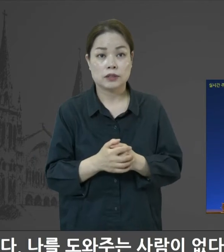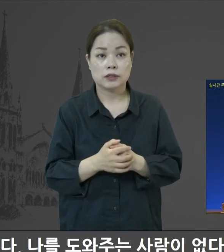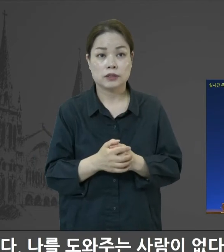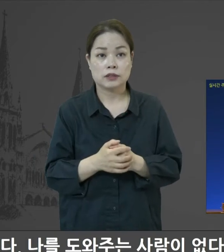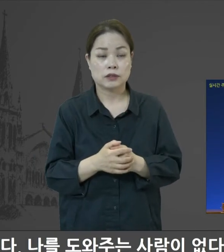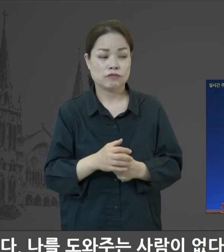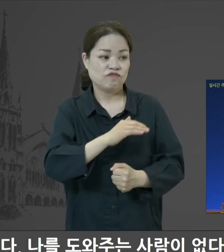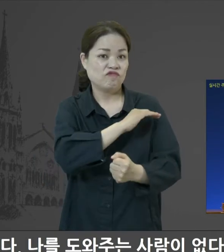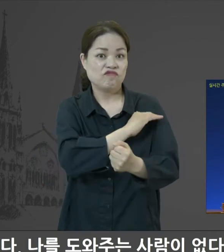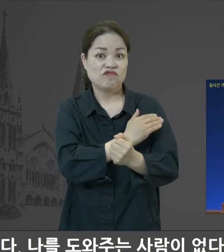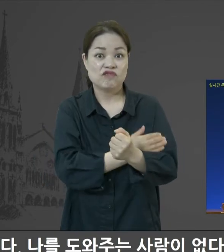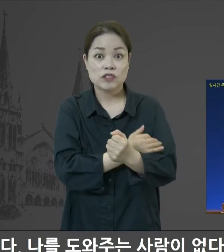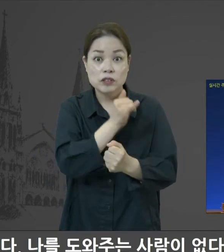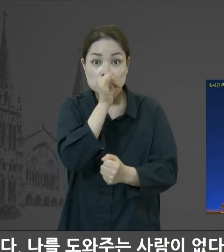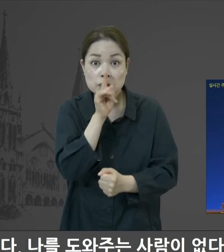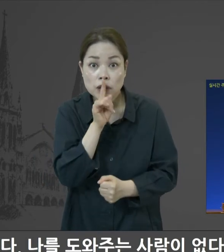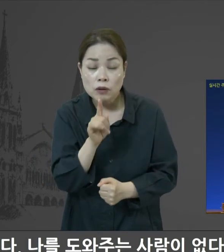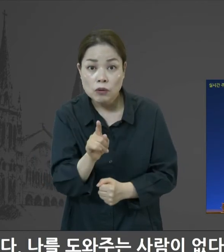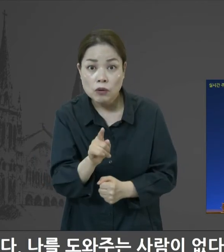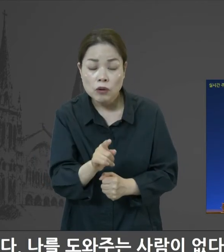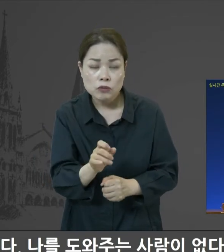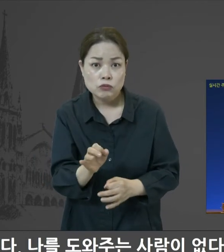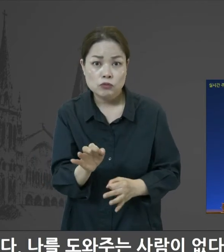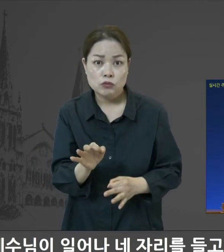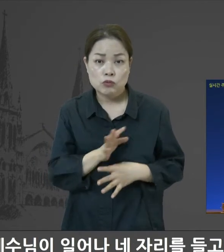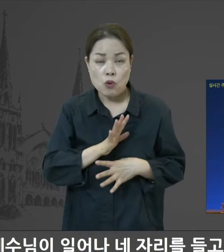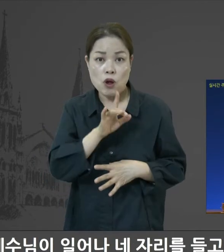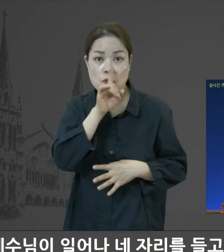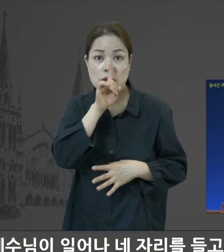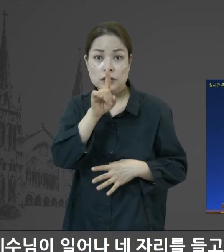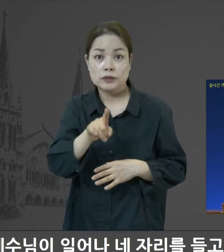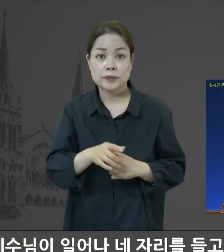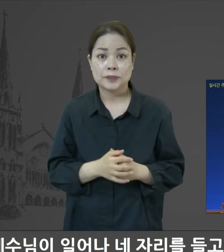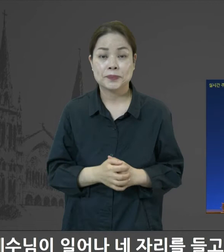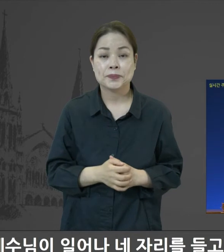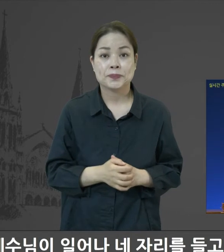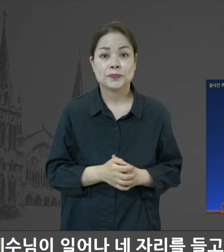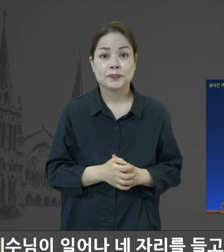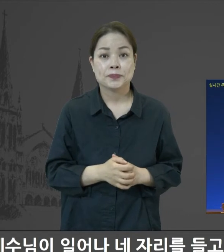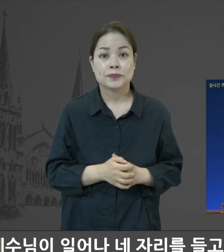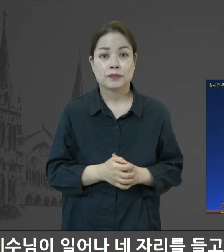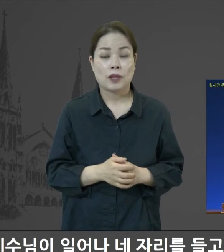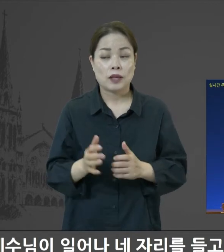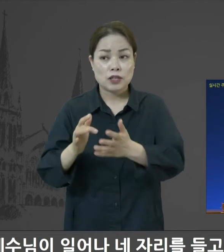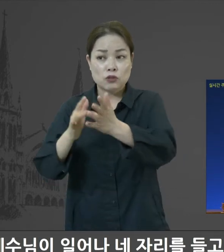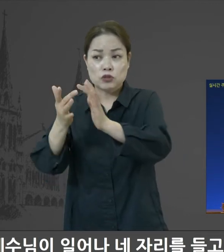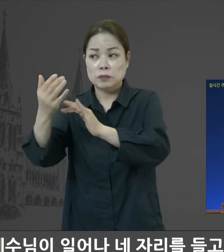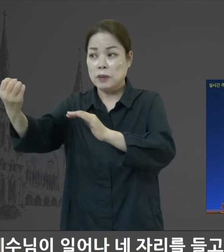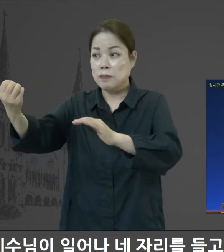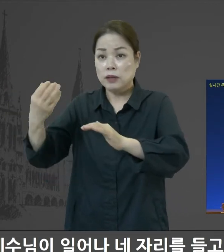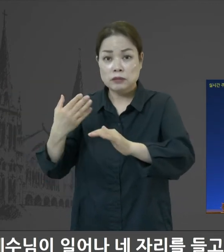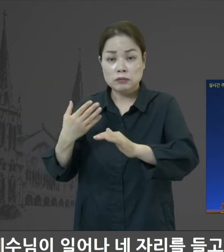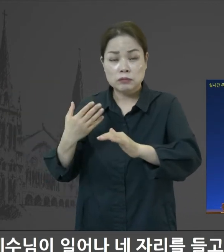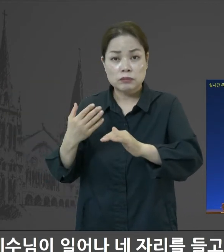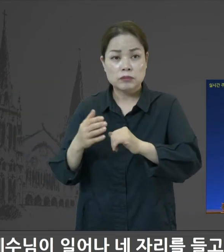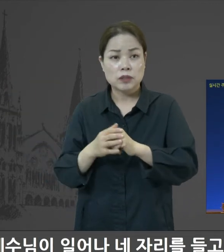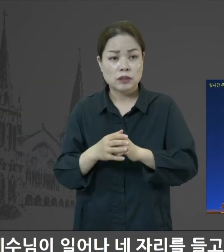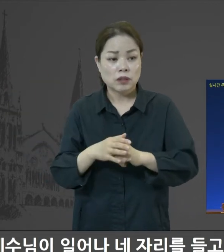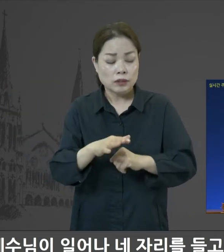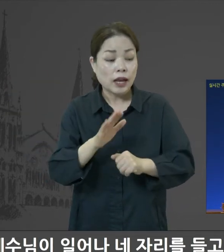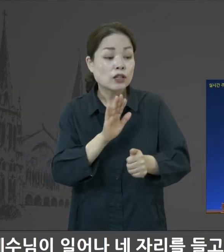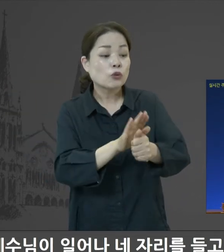있는 말씀입니까? 얼마나 놀라운 말씀입니까? 우리 예수님이 이렇게 말씀하지 않았습니다. 그래,